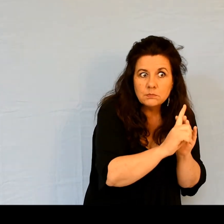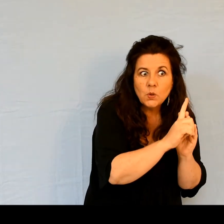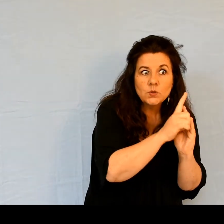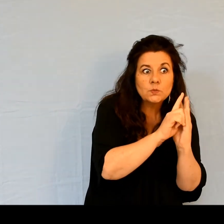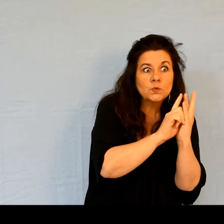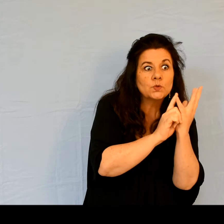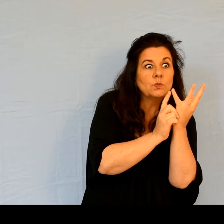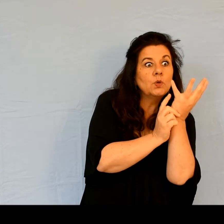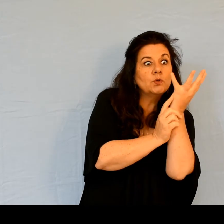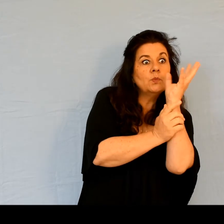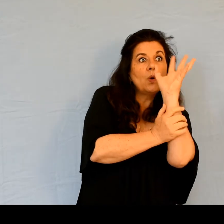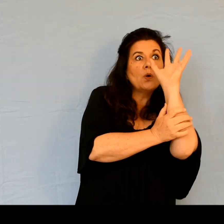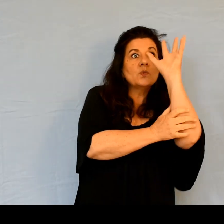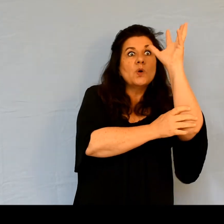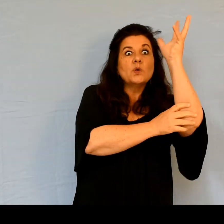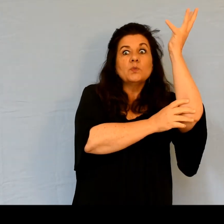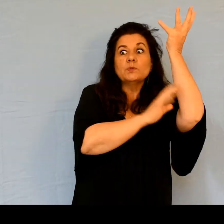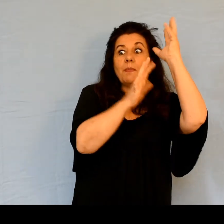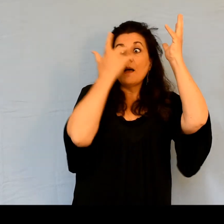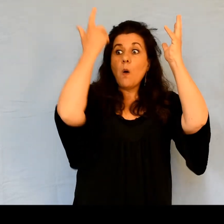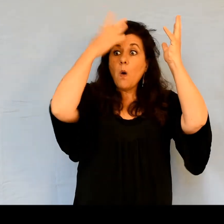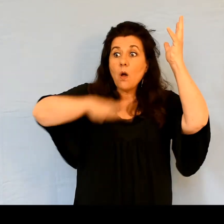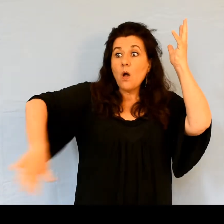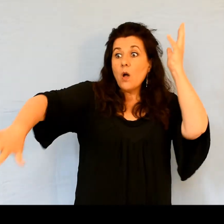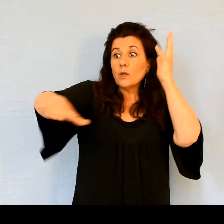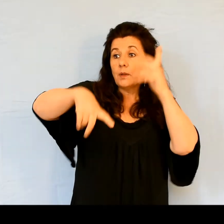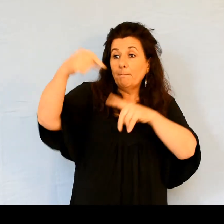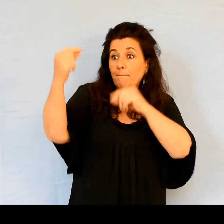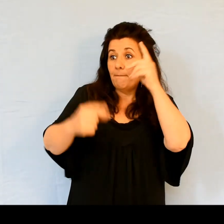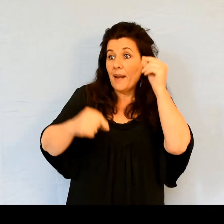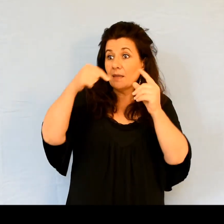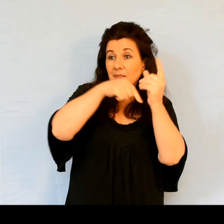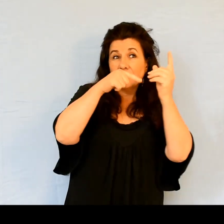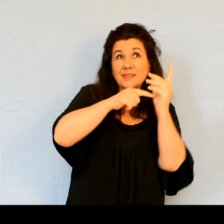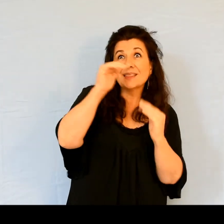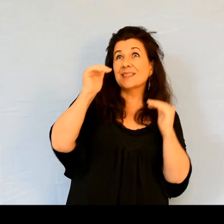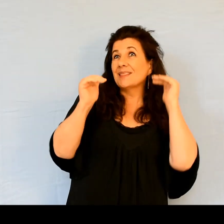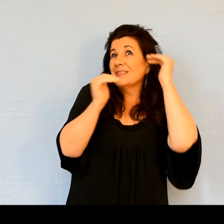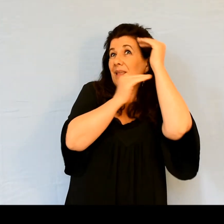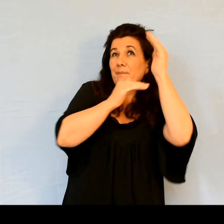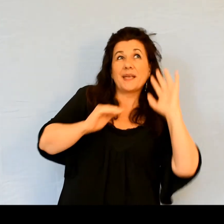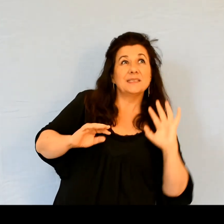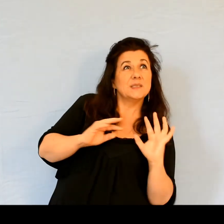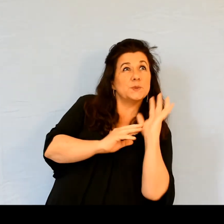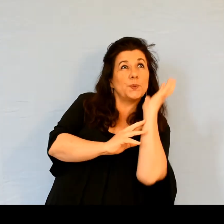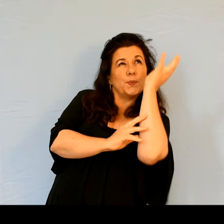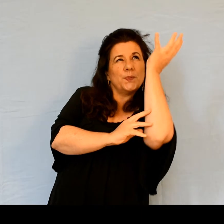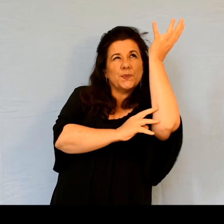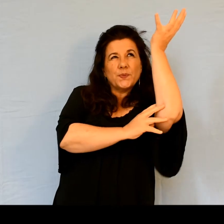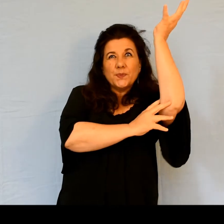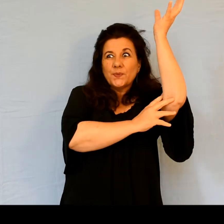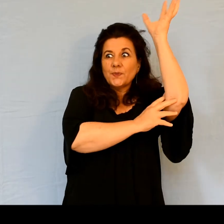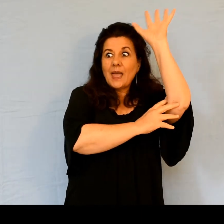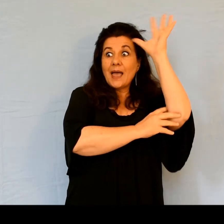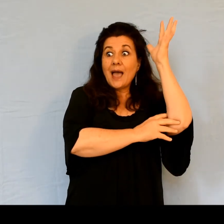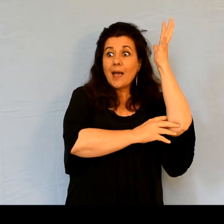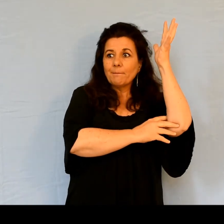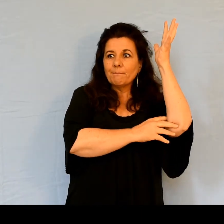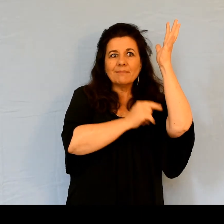autres plantes potagères et devient un arbre, si bien que les oiseaux du ciel